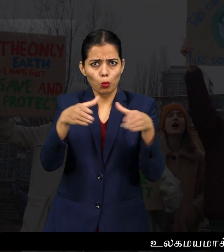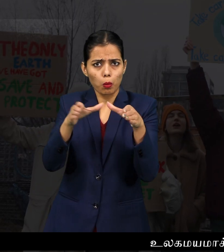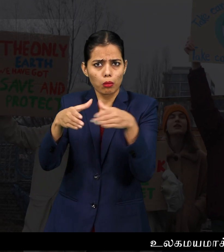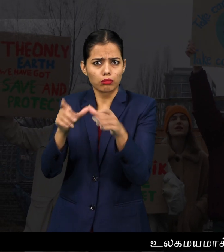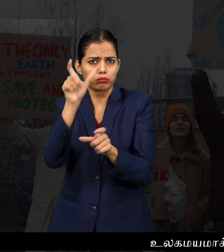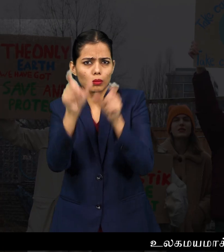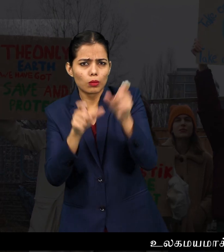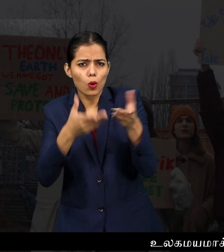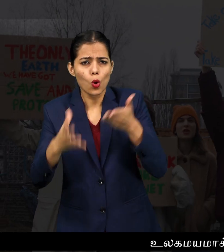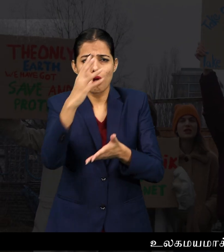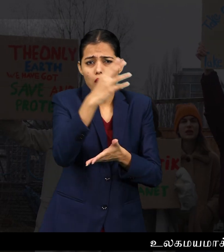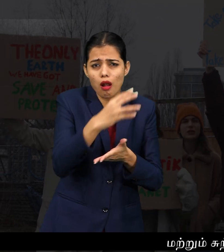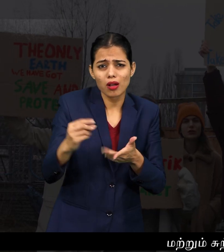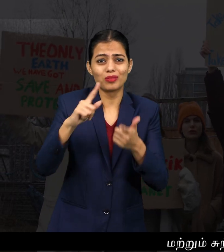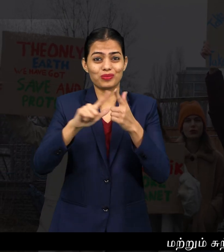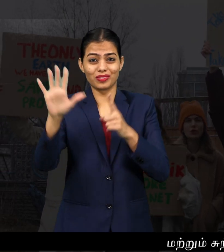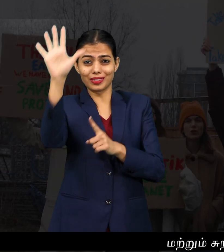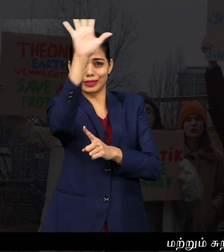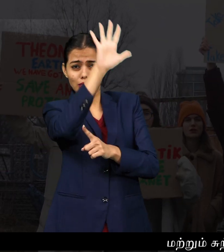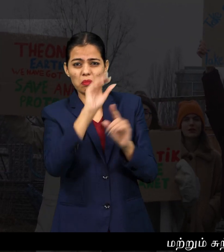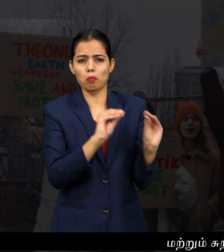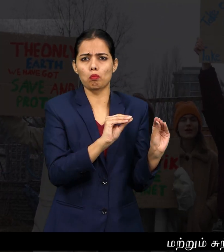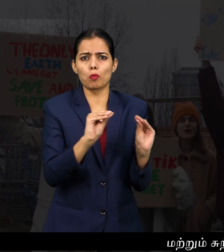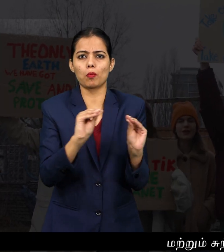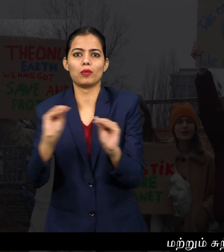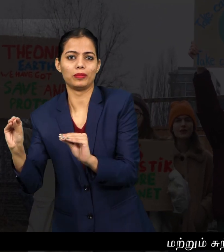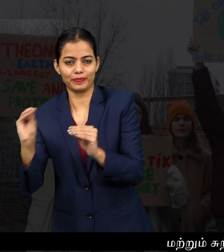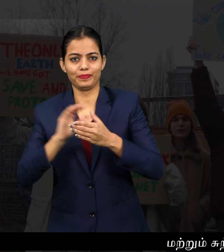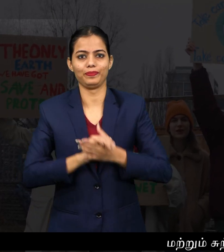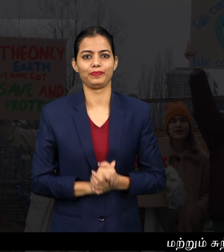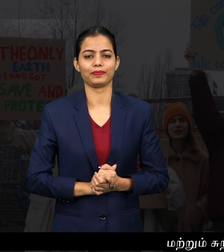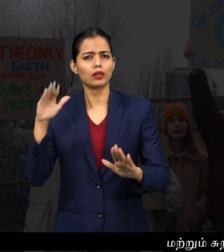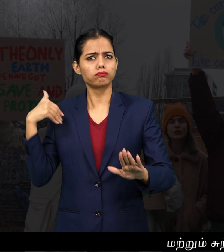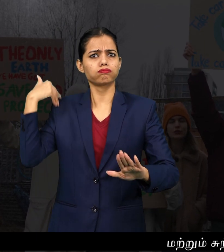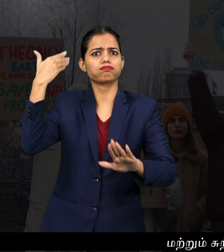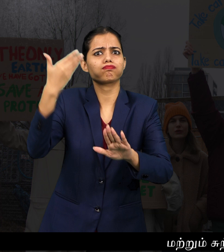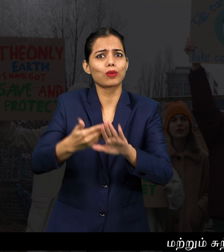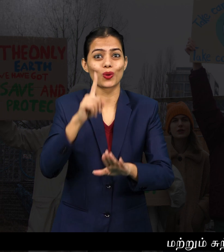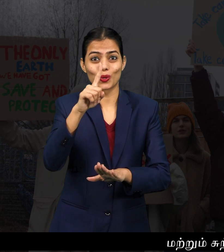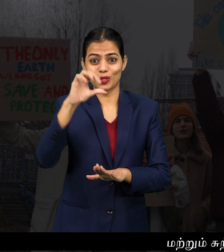உலகமயமாக்கல், ஒதுக்கப்பட்ட மக்கள் மற்றும் சுற்றுச்சூழல் இயக்கங்கள்.